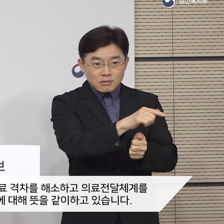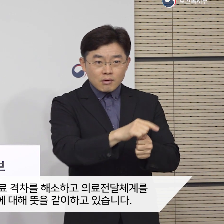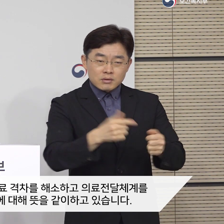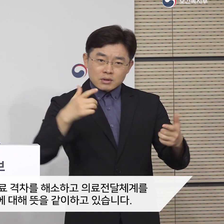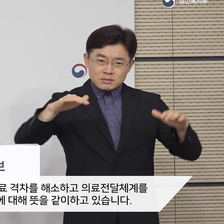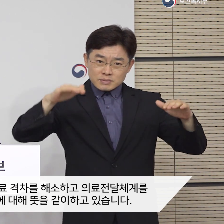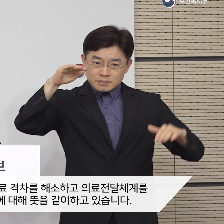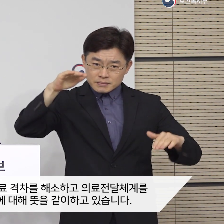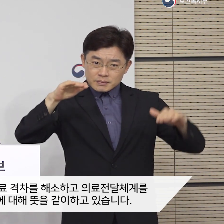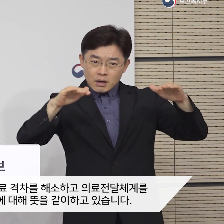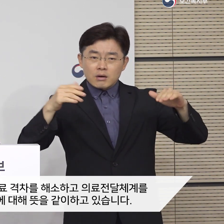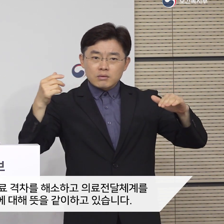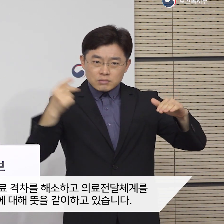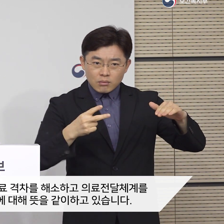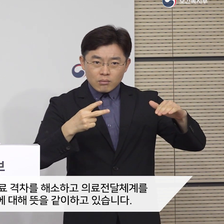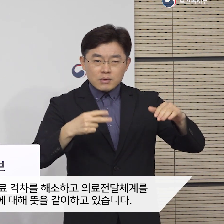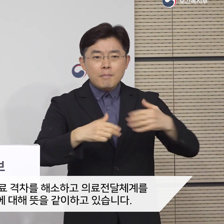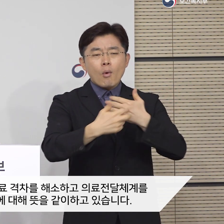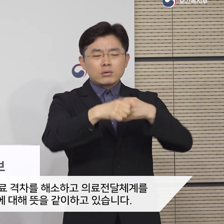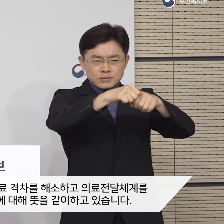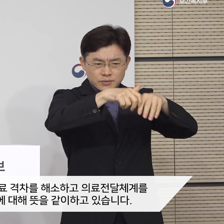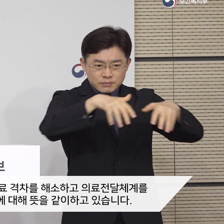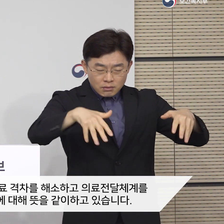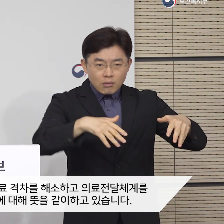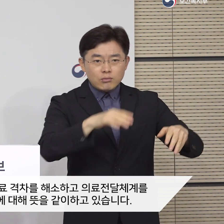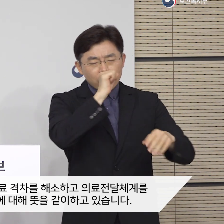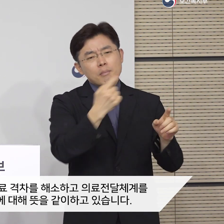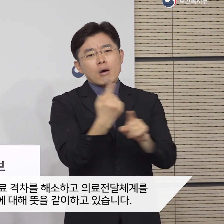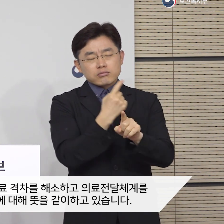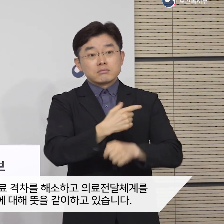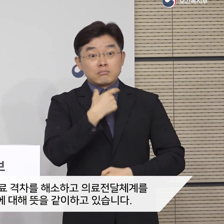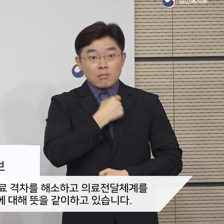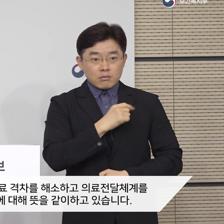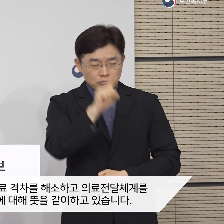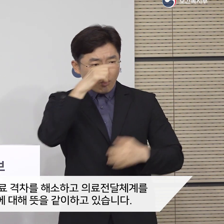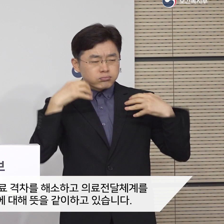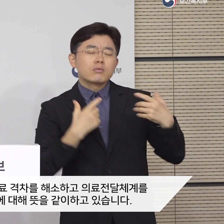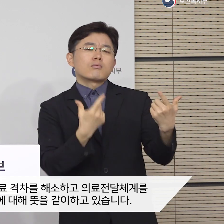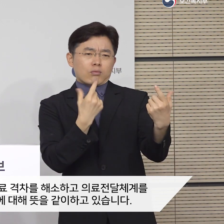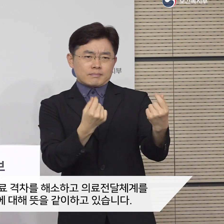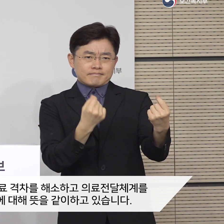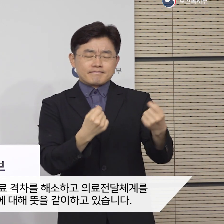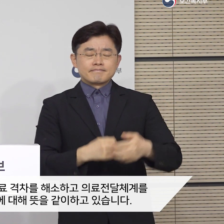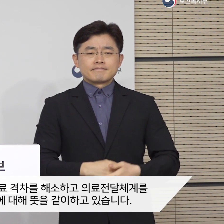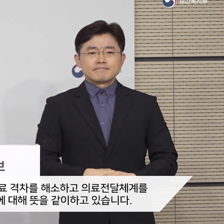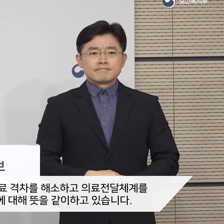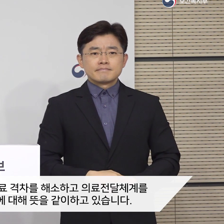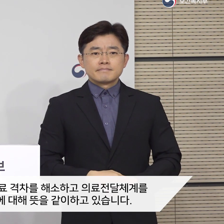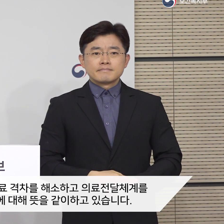체계를 개선할 것을 요구하고 있으며 정부도 이에 대해 뜻을 같이 하고 있습니다.